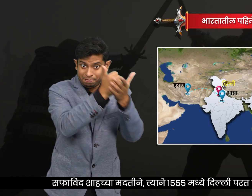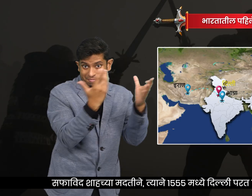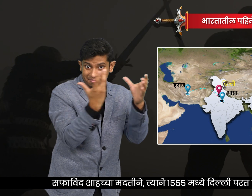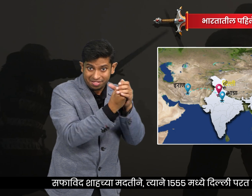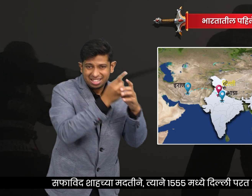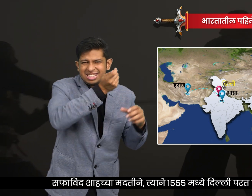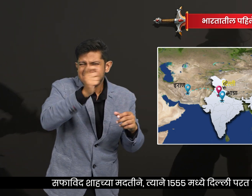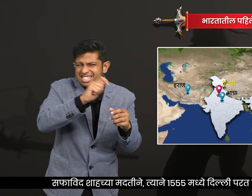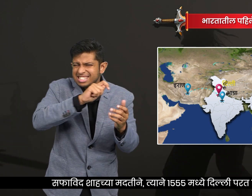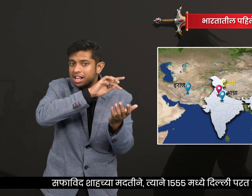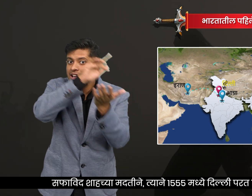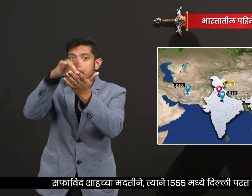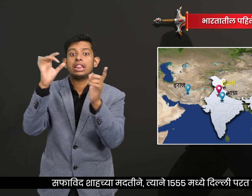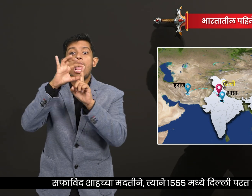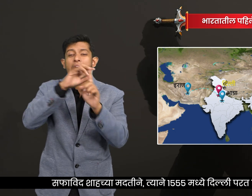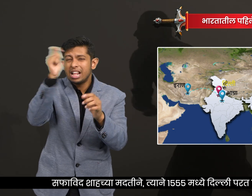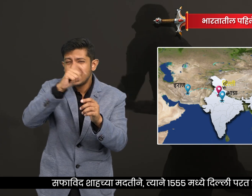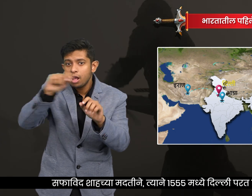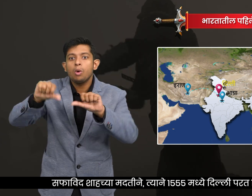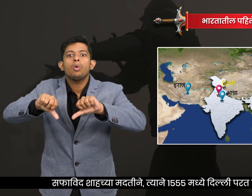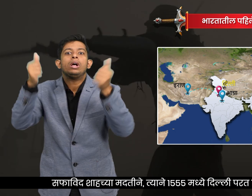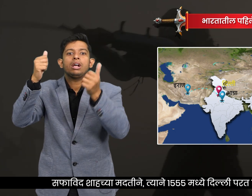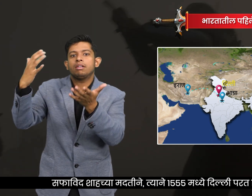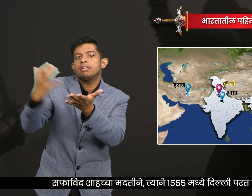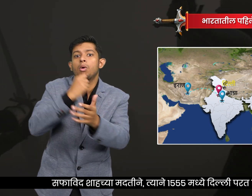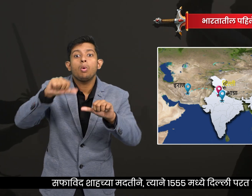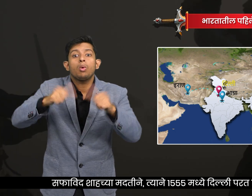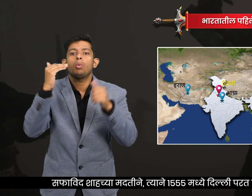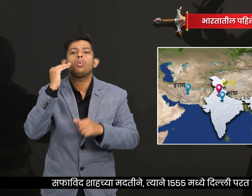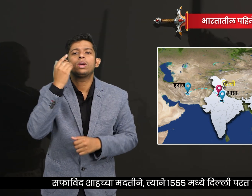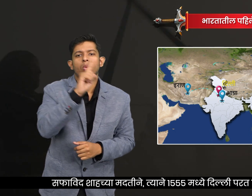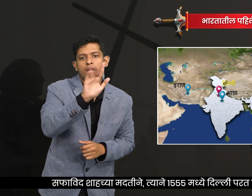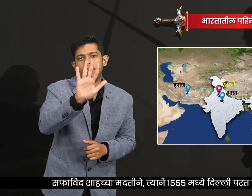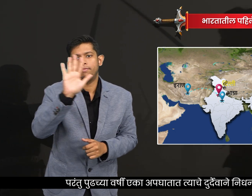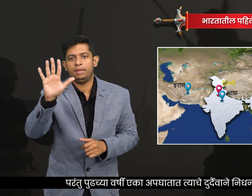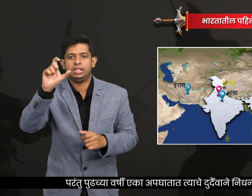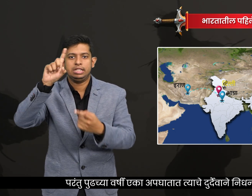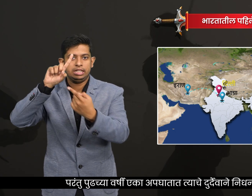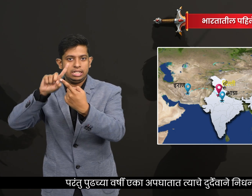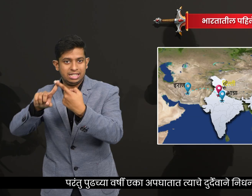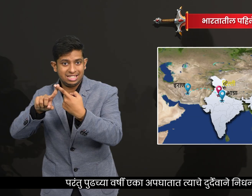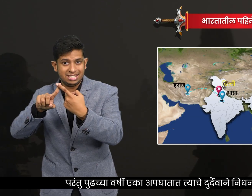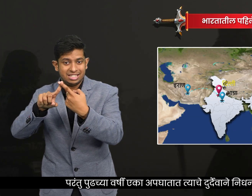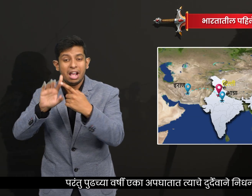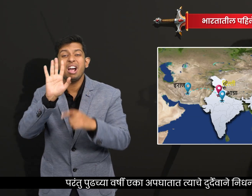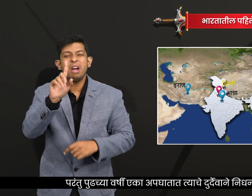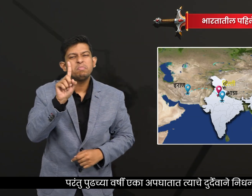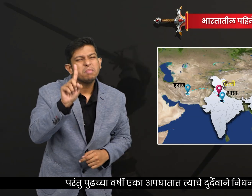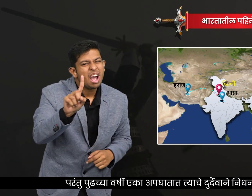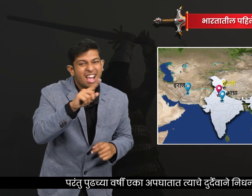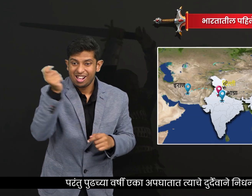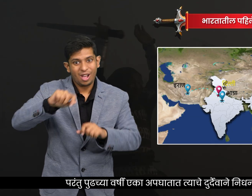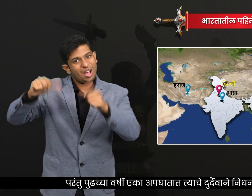मदतीने त्याने 1555 मध्ये दिल्ली परत मिळवली, परंतु पुढच्या